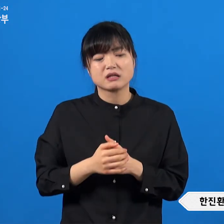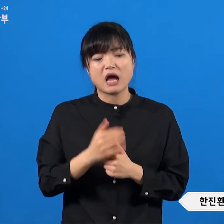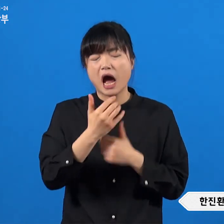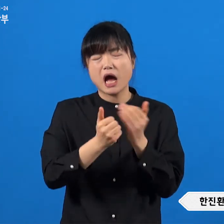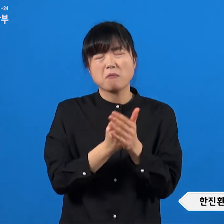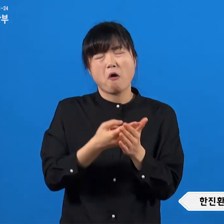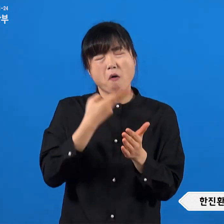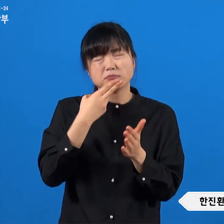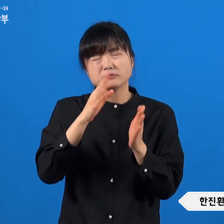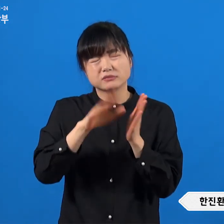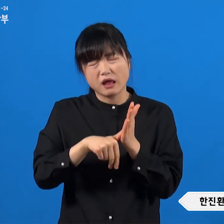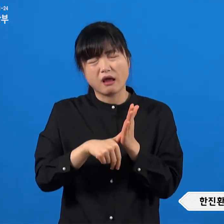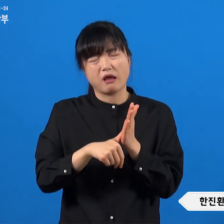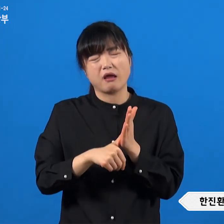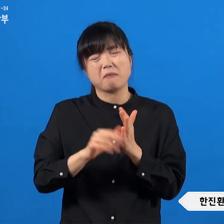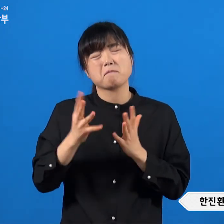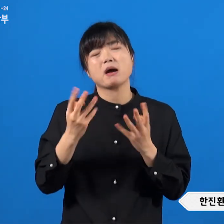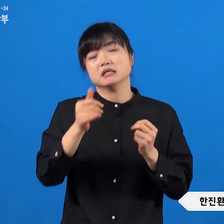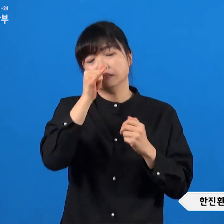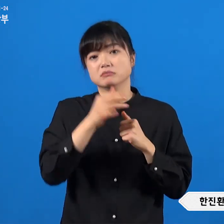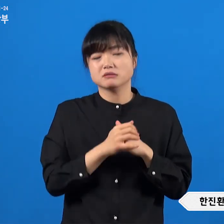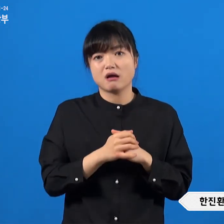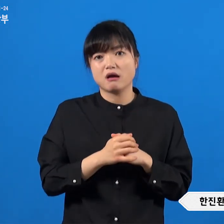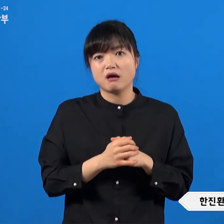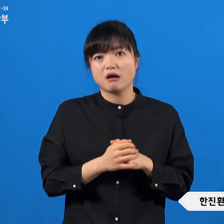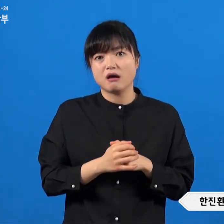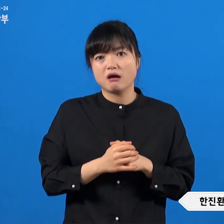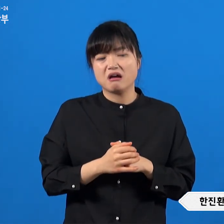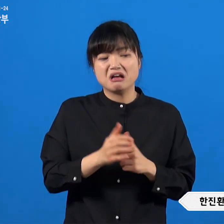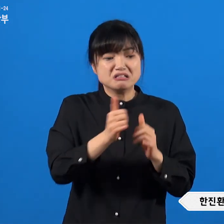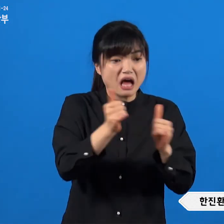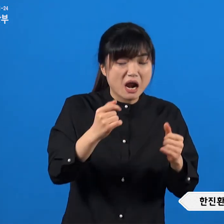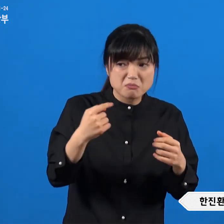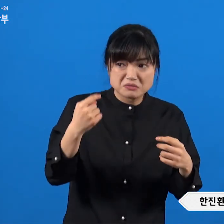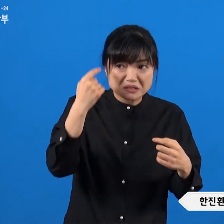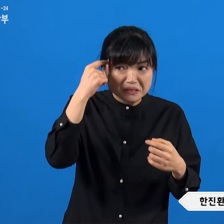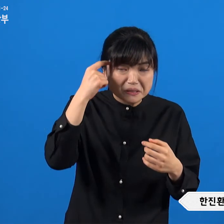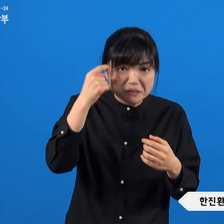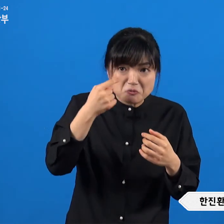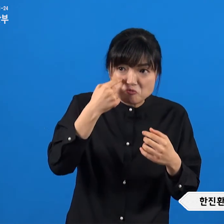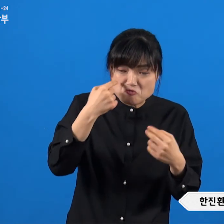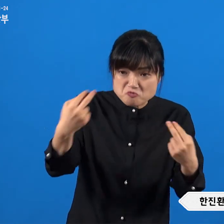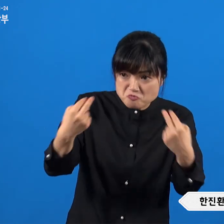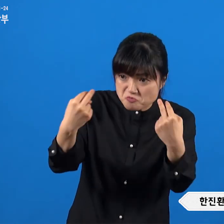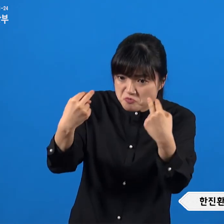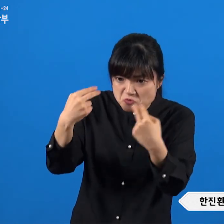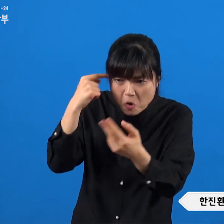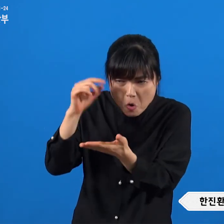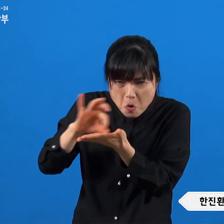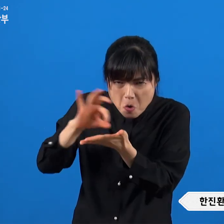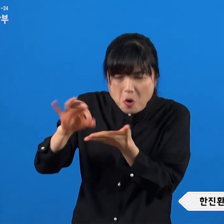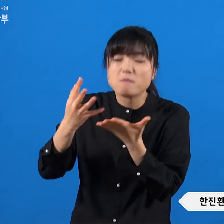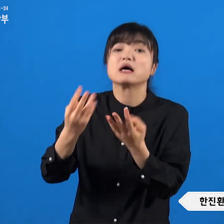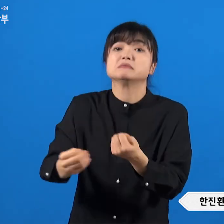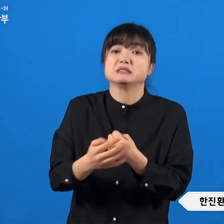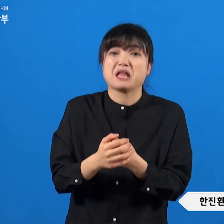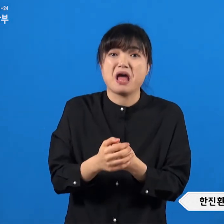때도 많습니다. 사람들 시선에 목을 매달고 살 때도 많습니다.